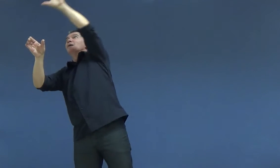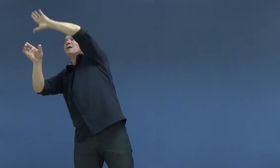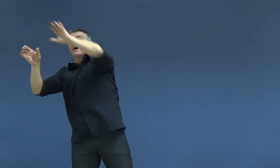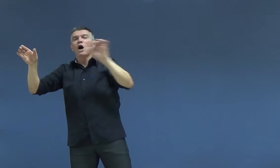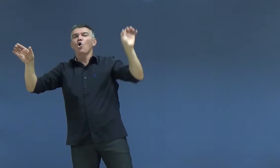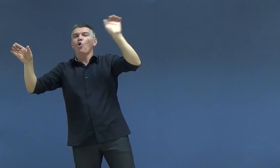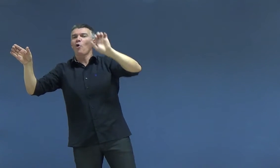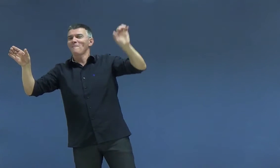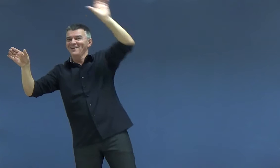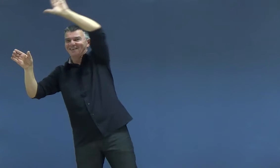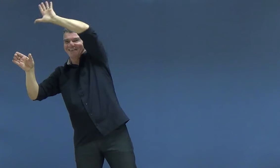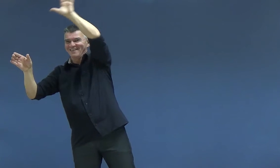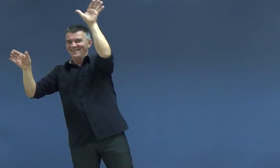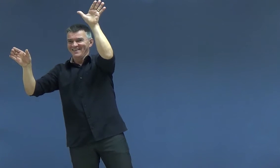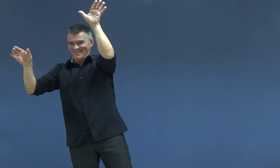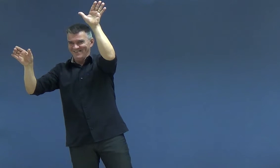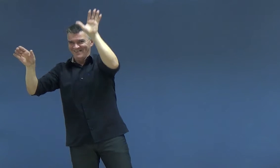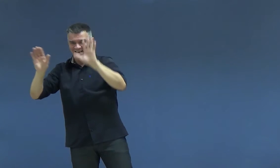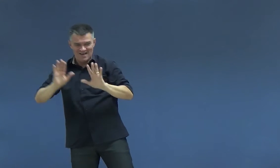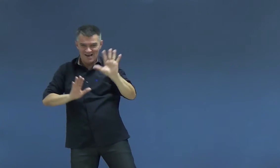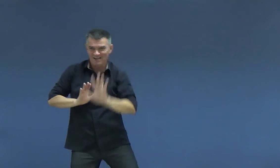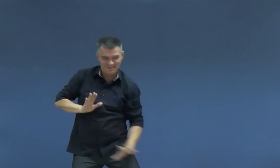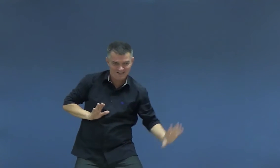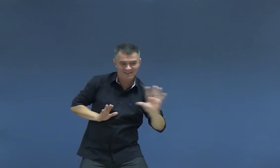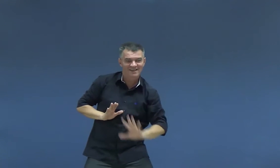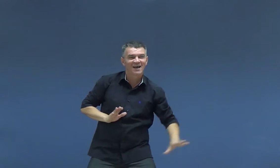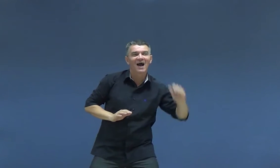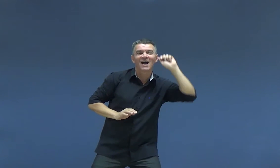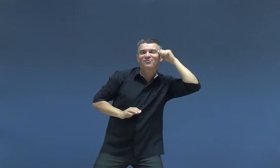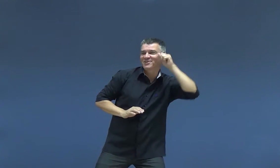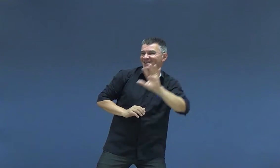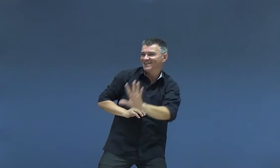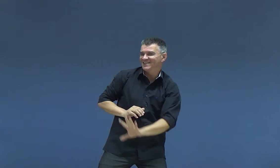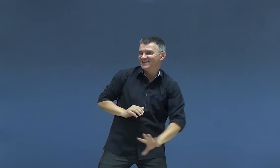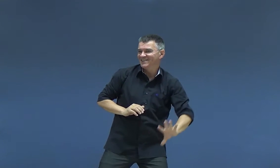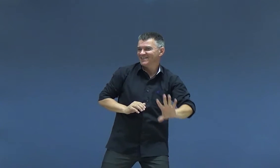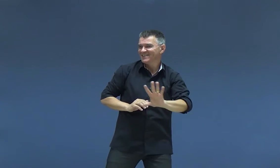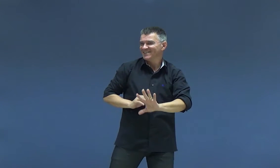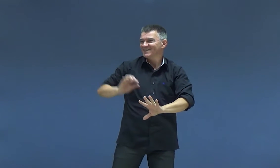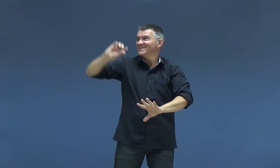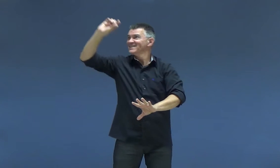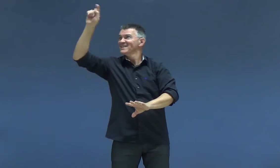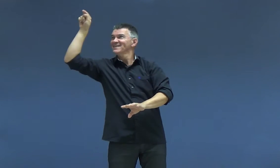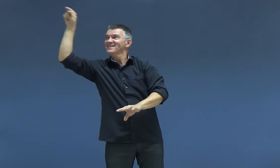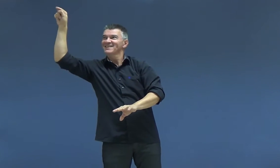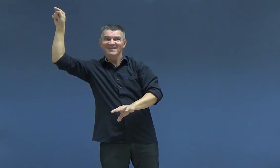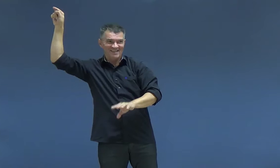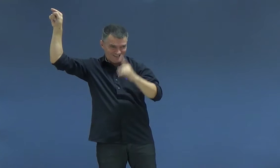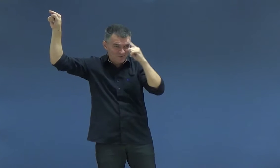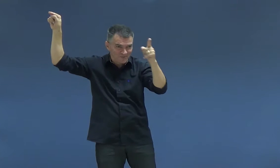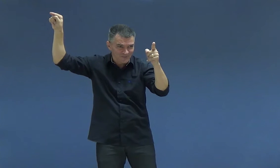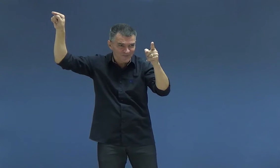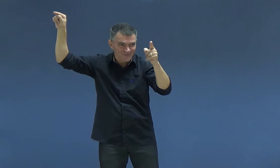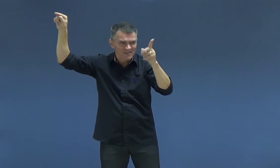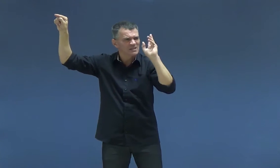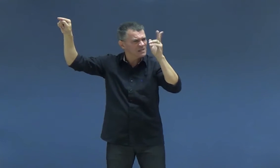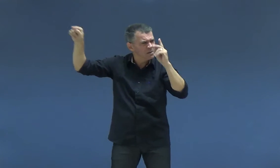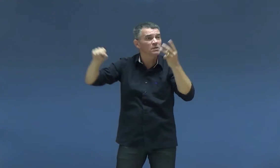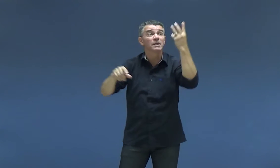Itália, né? E ali fica a Europa. Aqui fica a África, certo? Vocês conseguiram